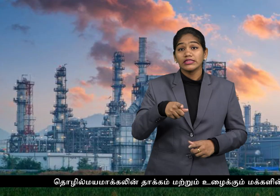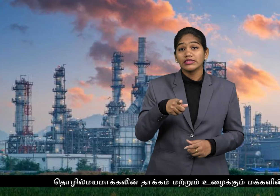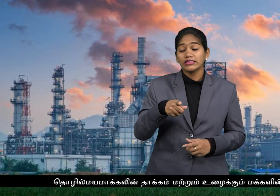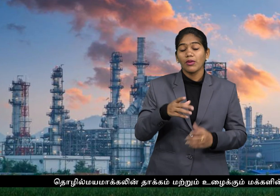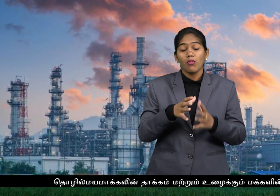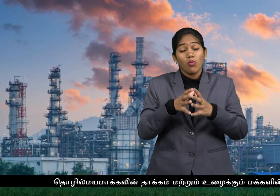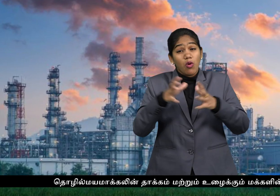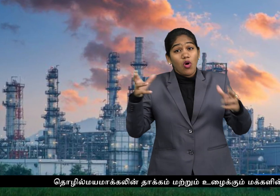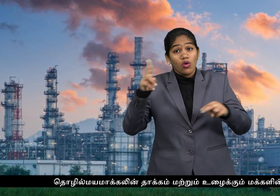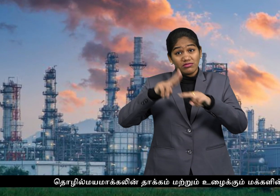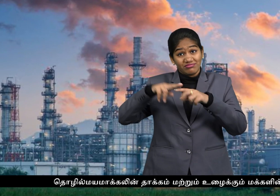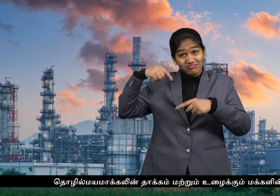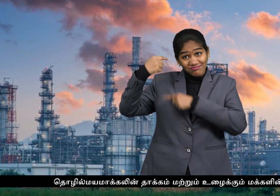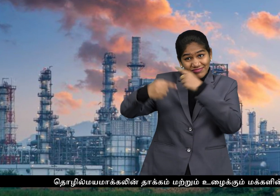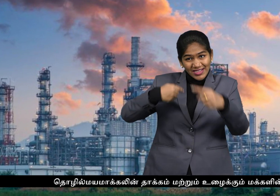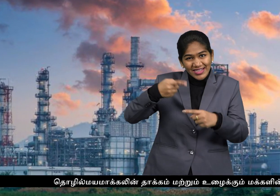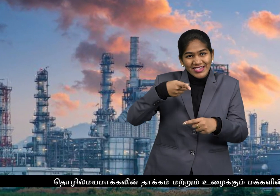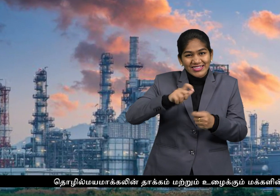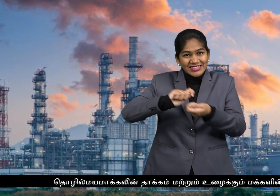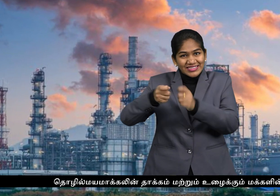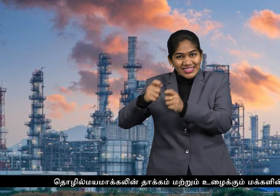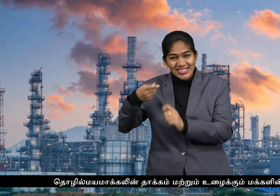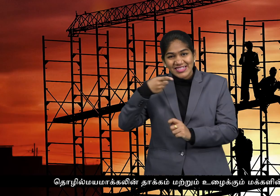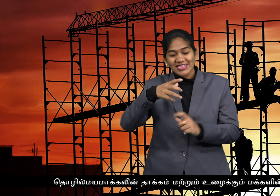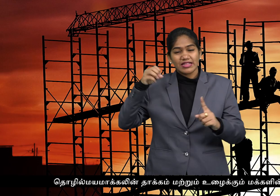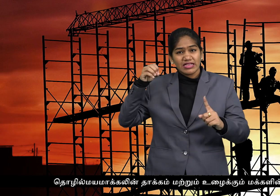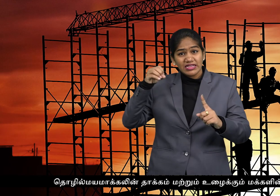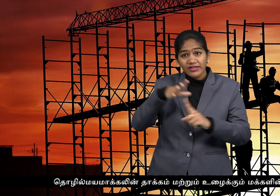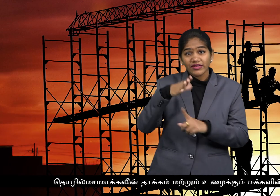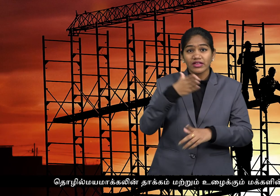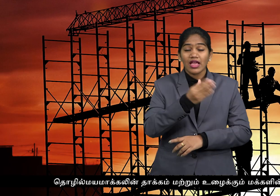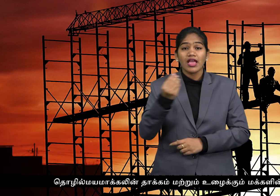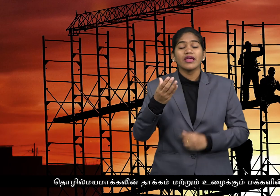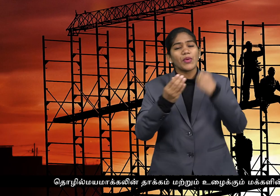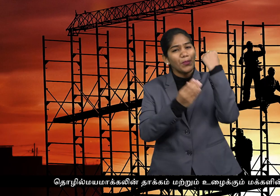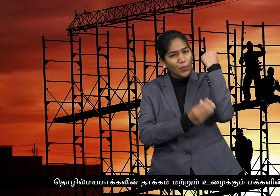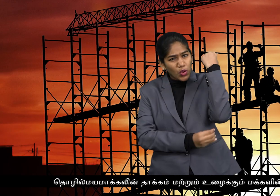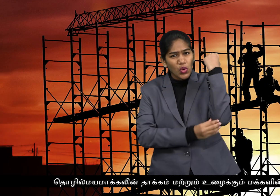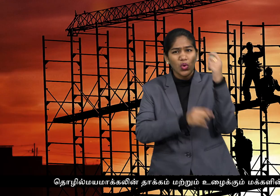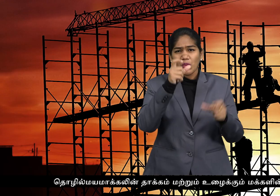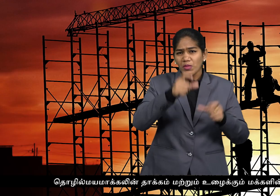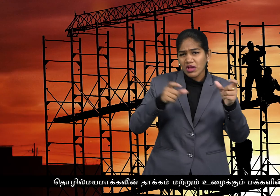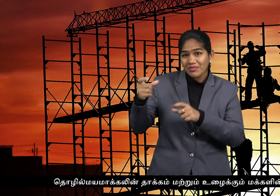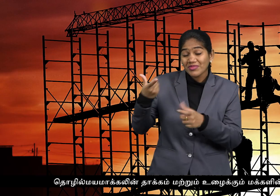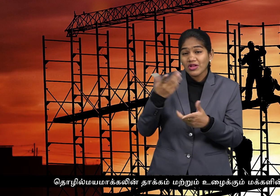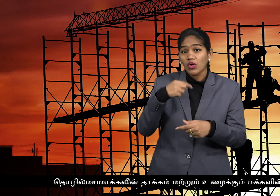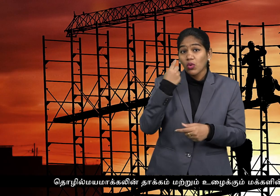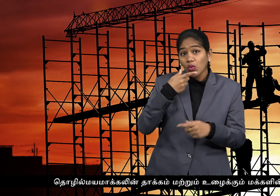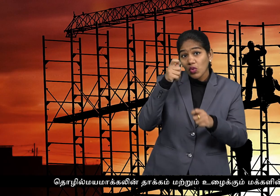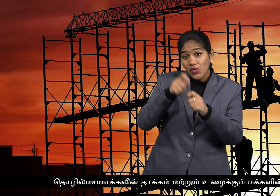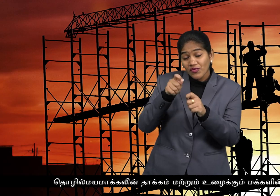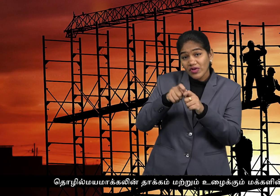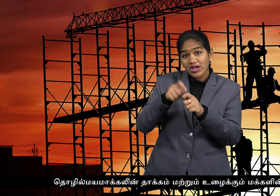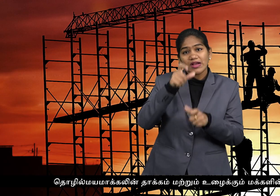தொழில்மயமாக்கலின் தாக்கம் மற்றும் உழைக்கும் மக்களின் வறுமை ஆகியவை மக்களின்